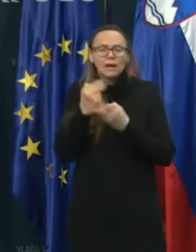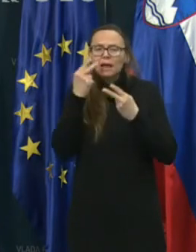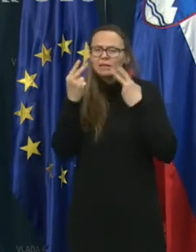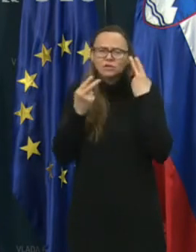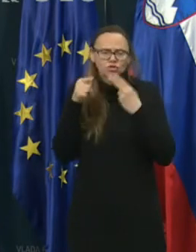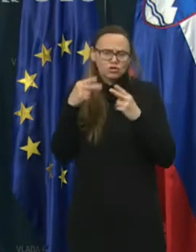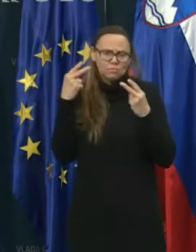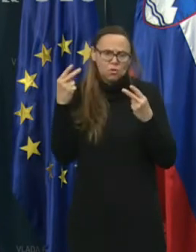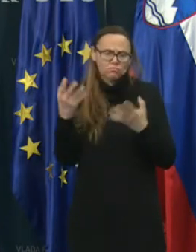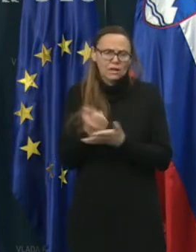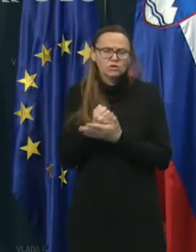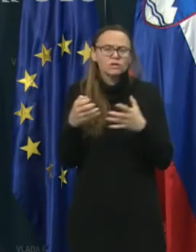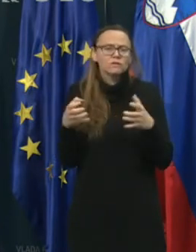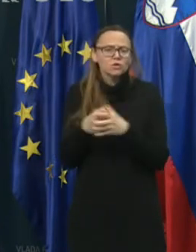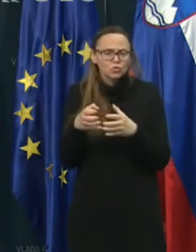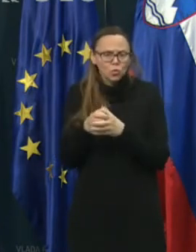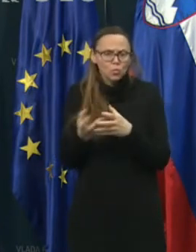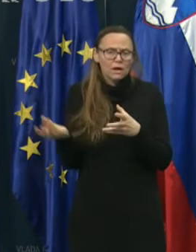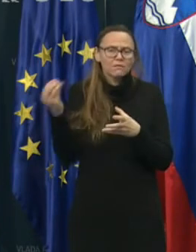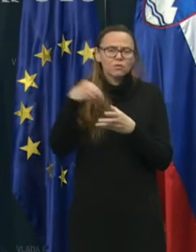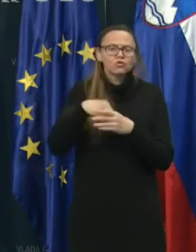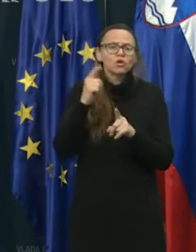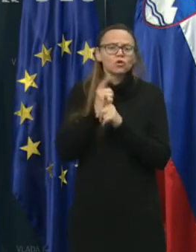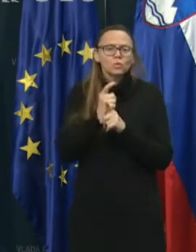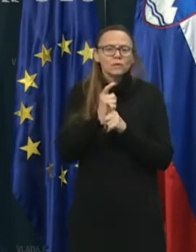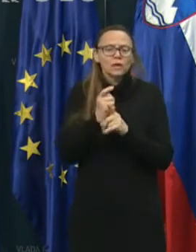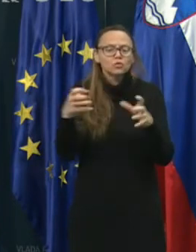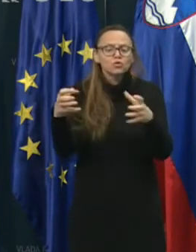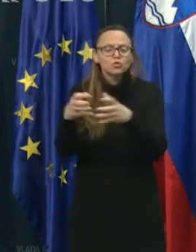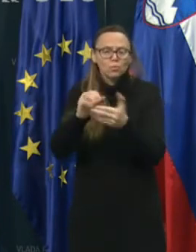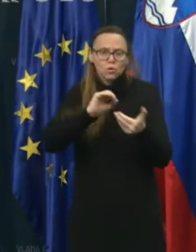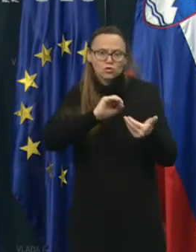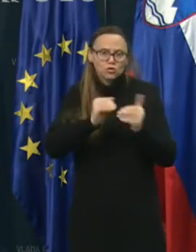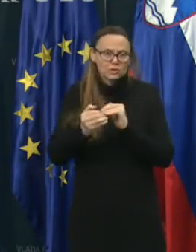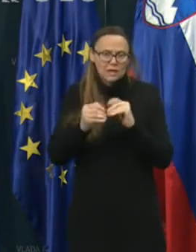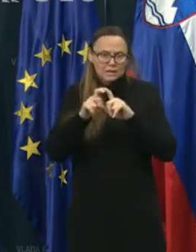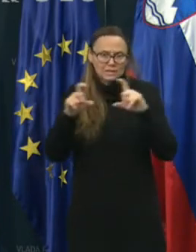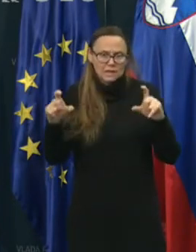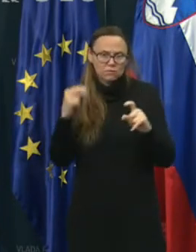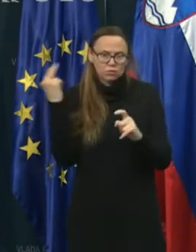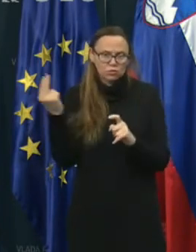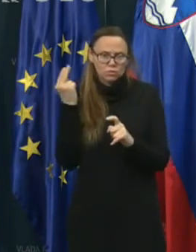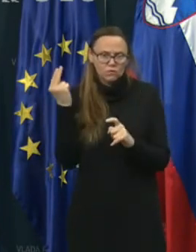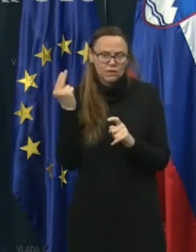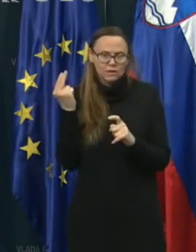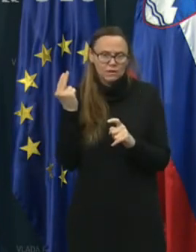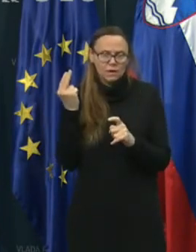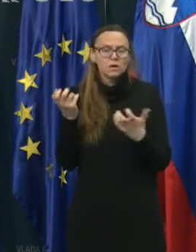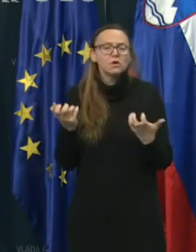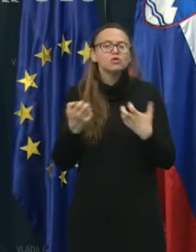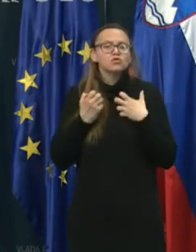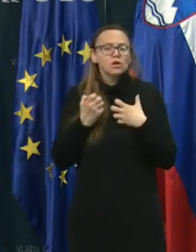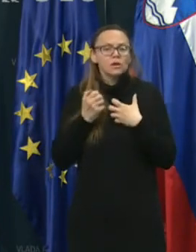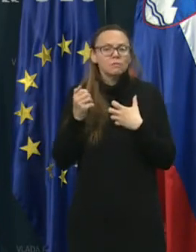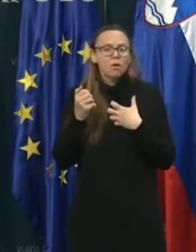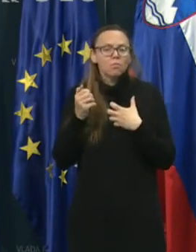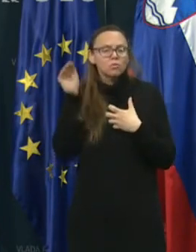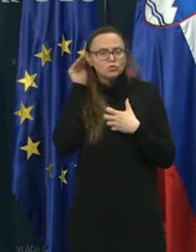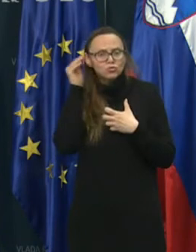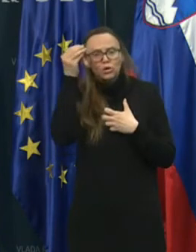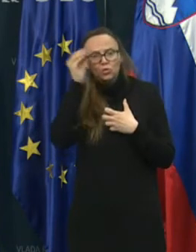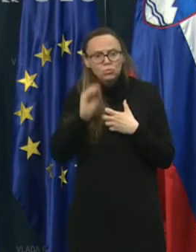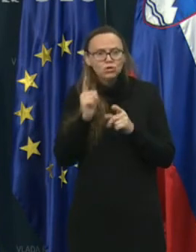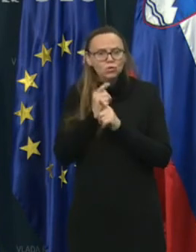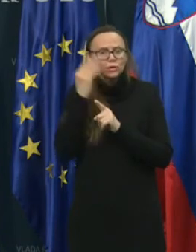te rešitve skupaj, vključujemo tudi Skupnost socialnih zavodov Slovenije, tako da želimo poslušati in upoštevati